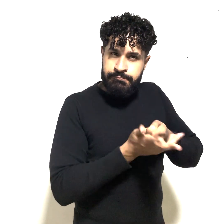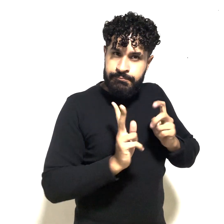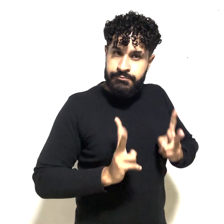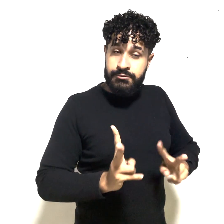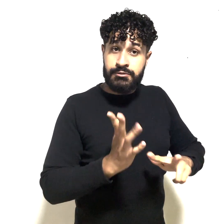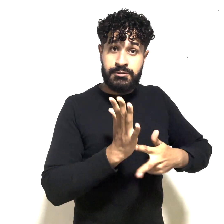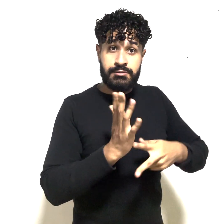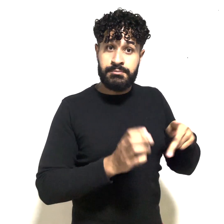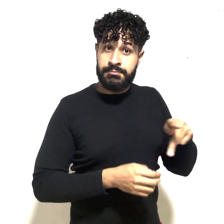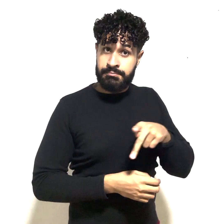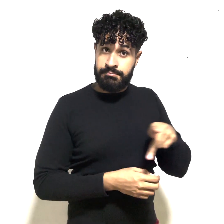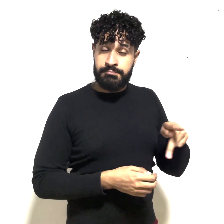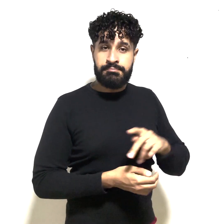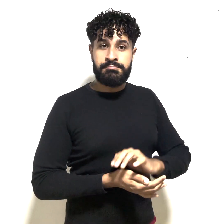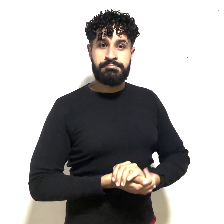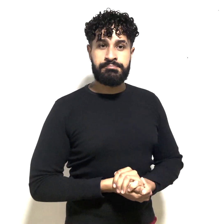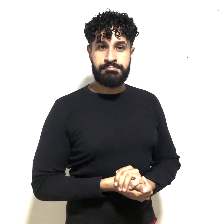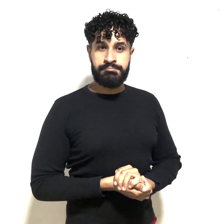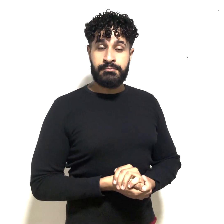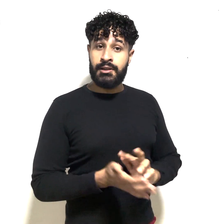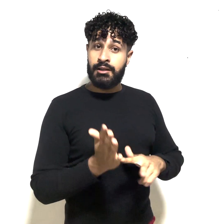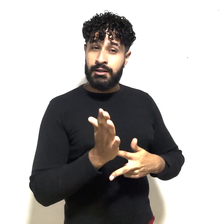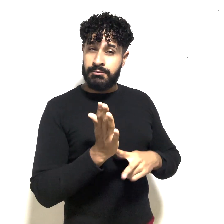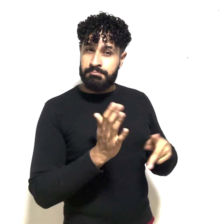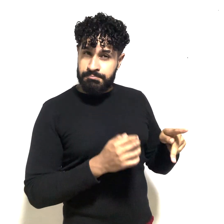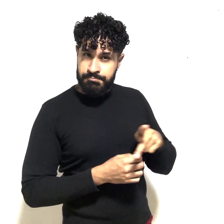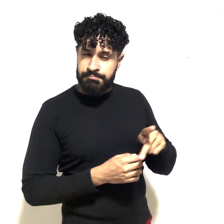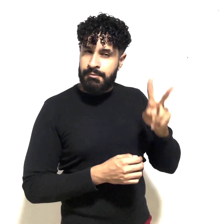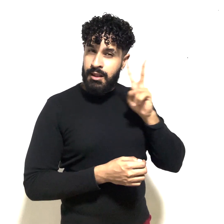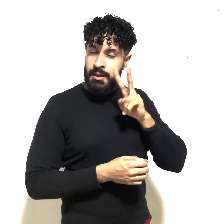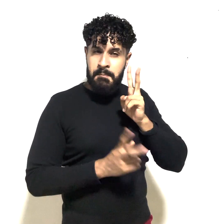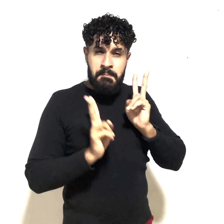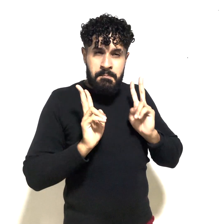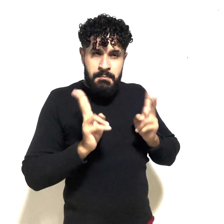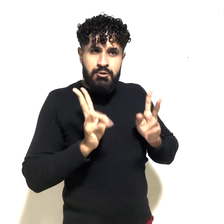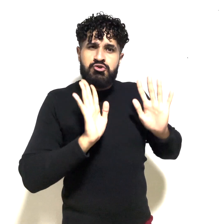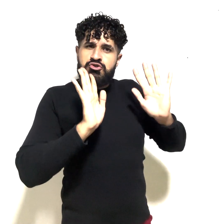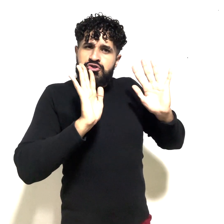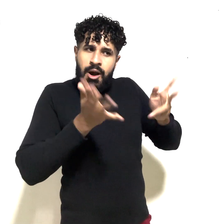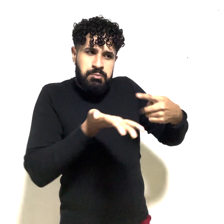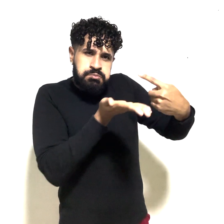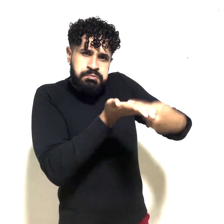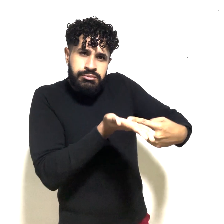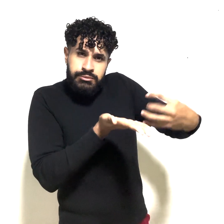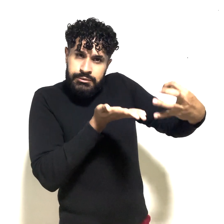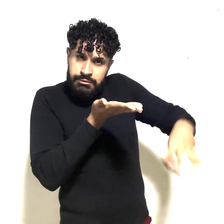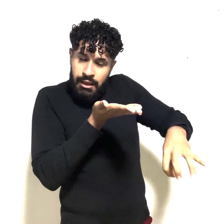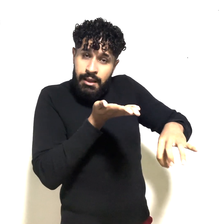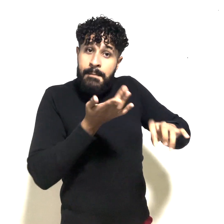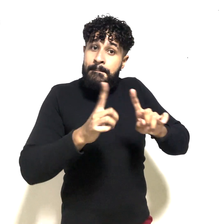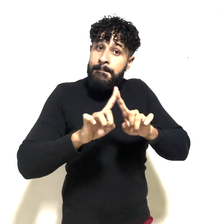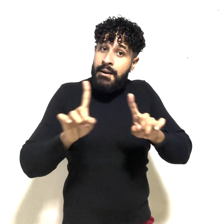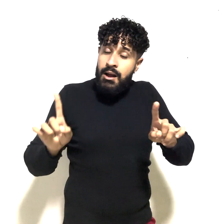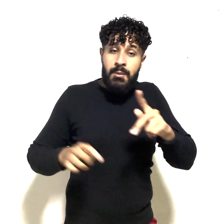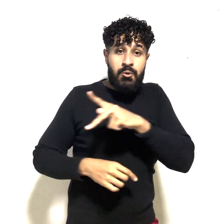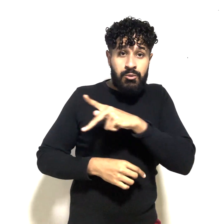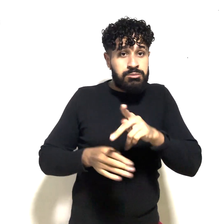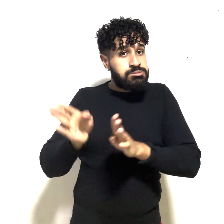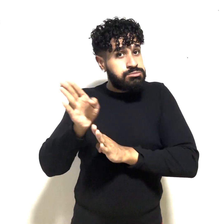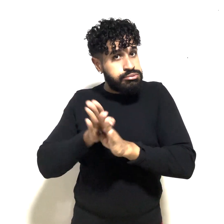cpro o cpro lembra que mesmo com o acordo fechado professores e orientadores